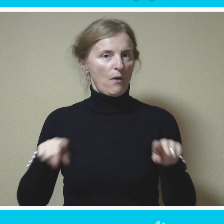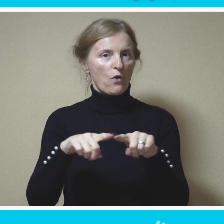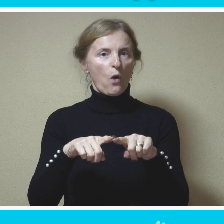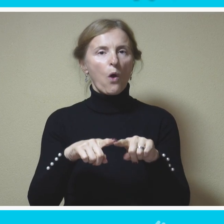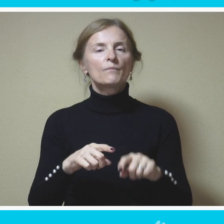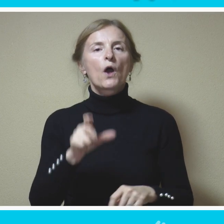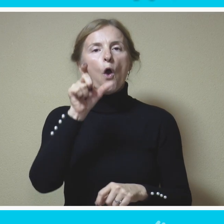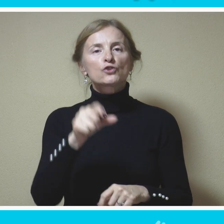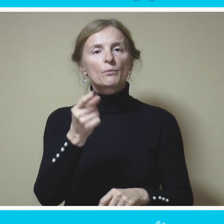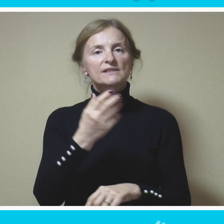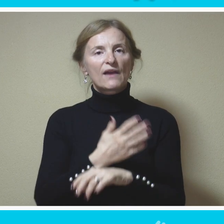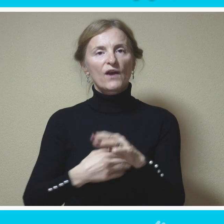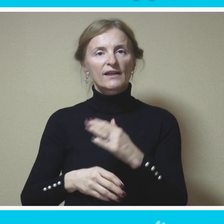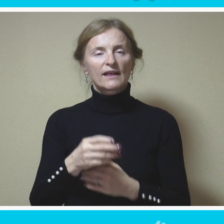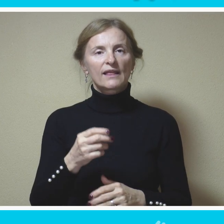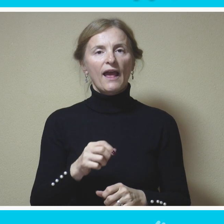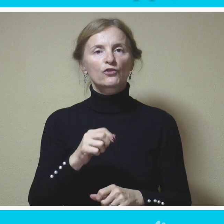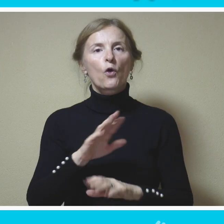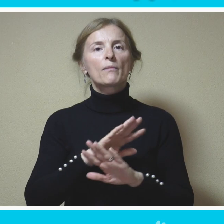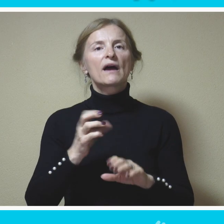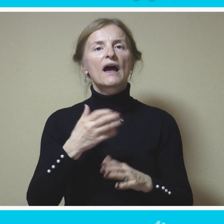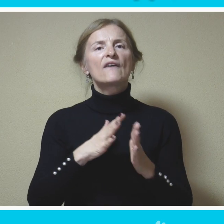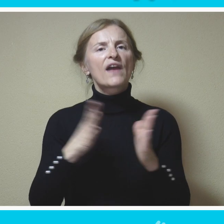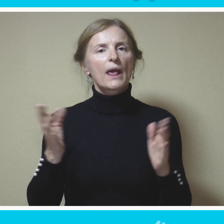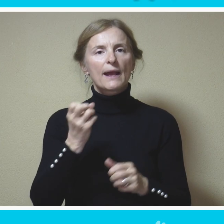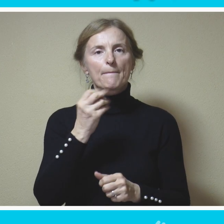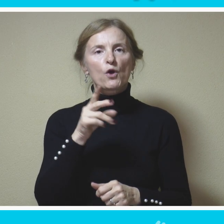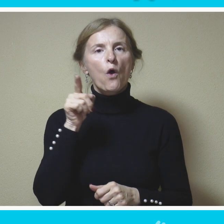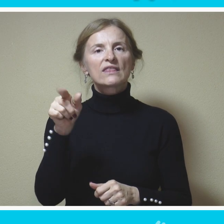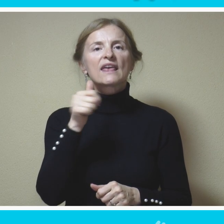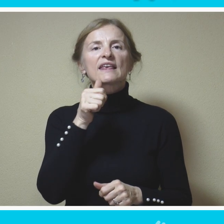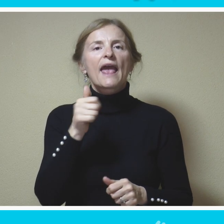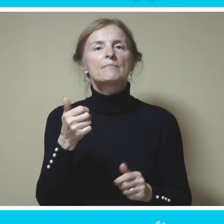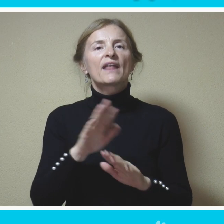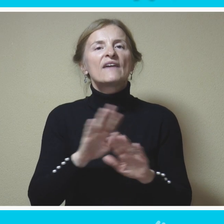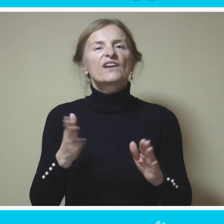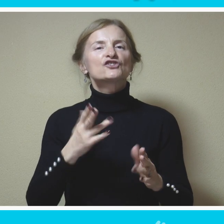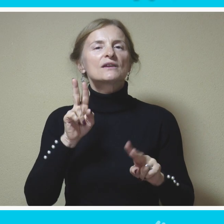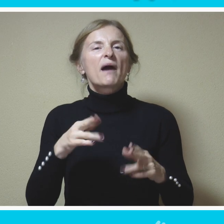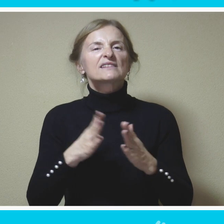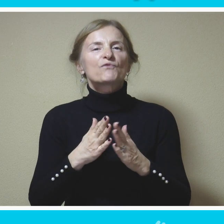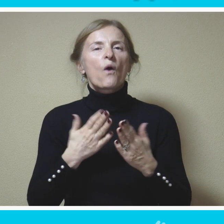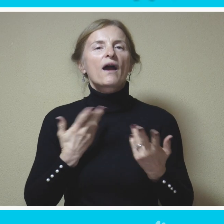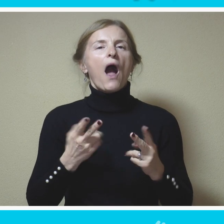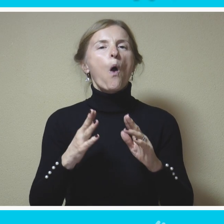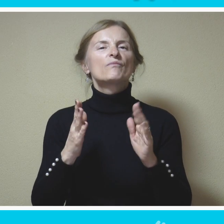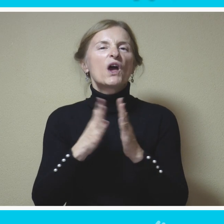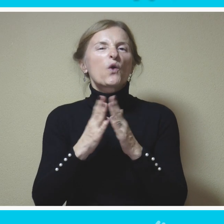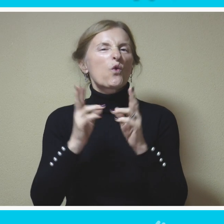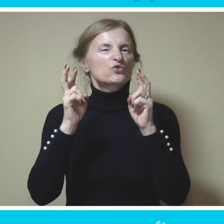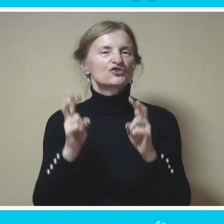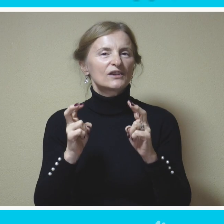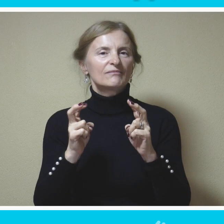Sad, osobe sa invaliditetom, veći broj njih je uljuškano u neku svoju zonu komfora